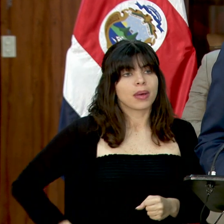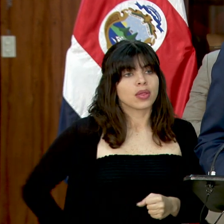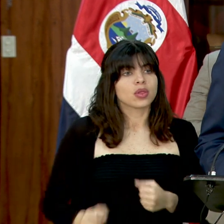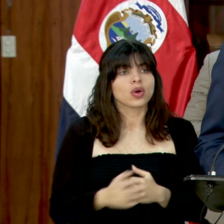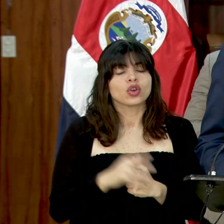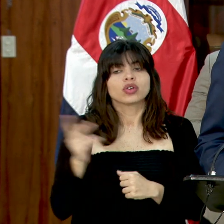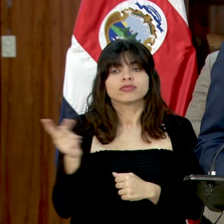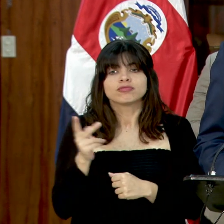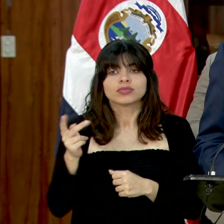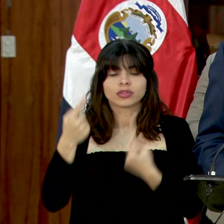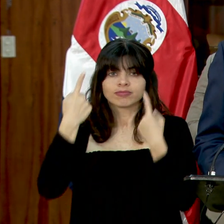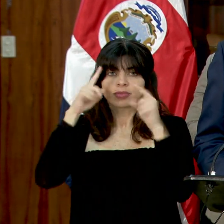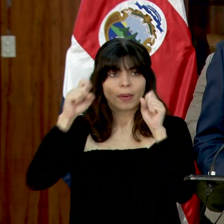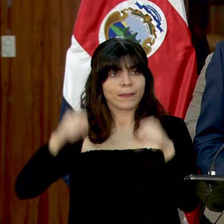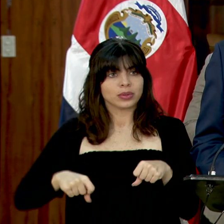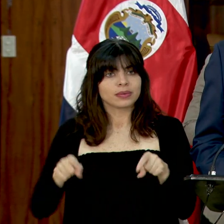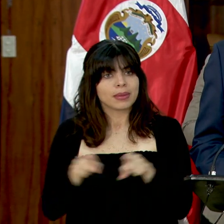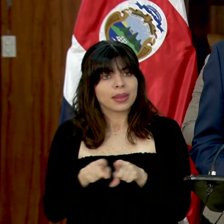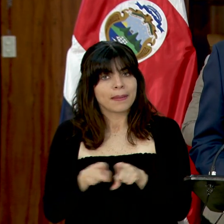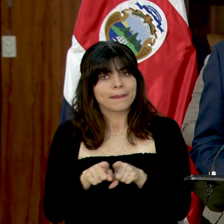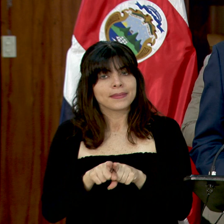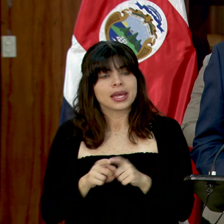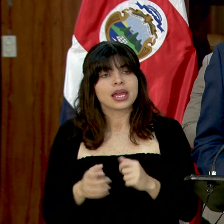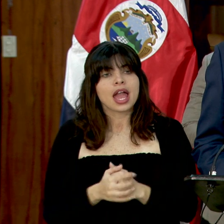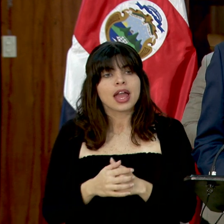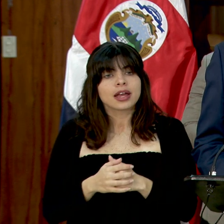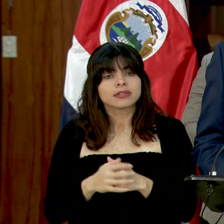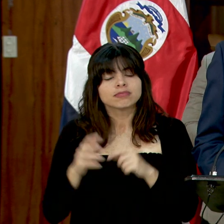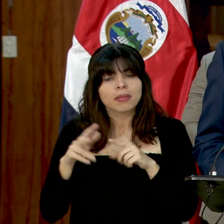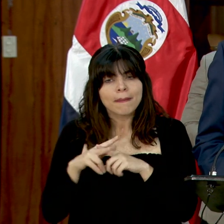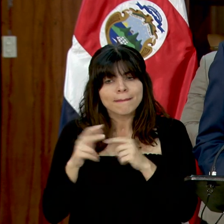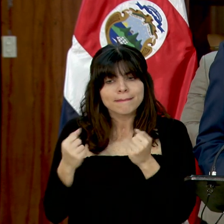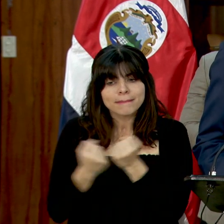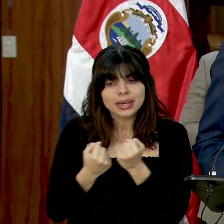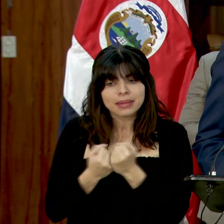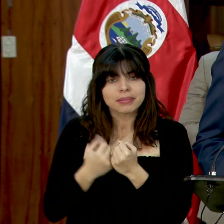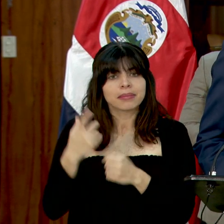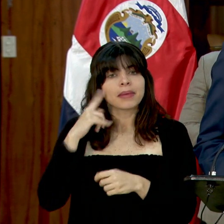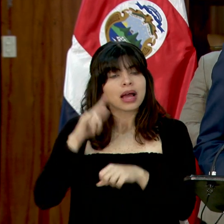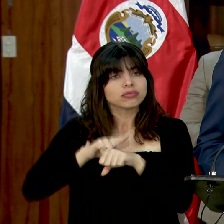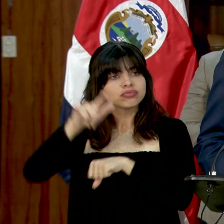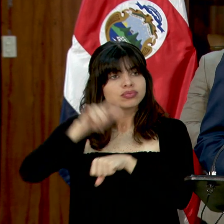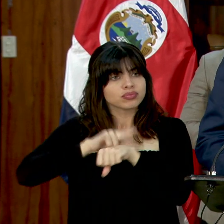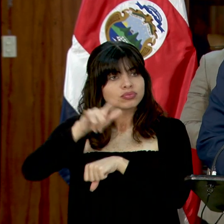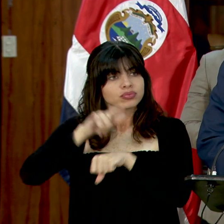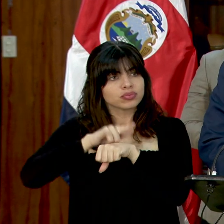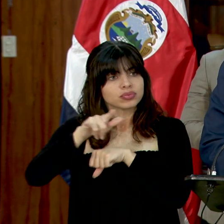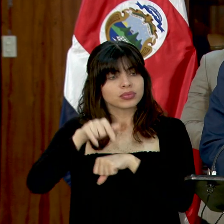que han hecho posible también el mantenimiento de las salidas por vía